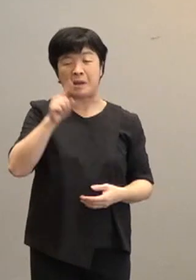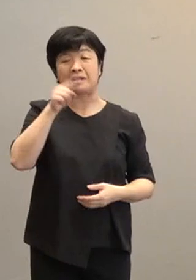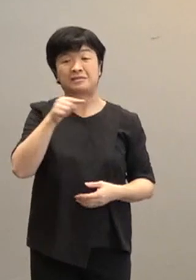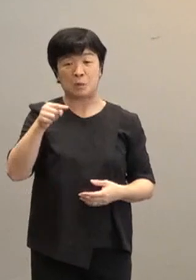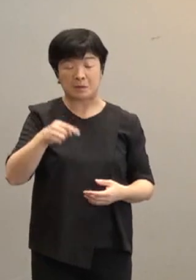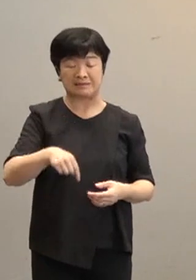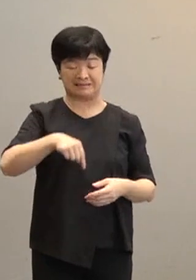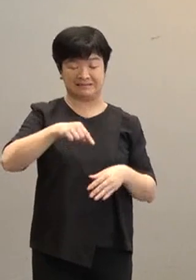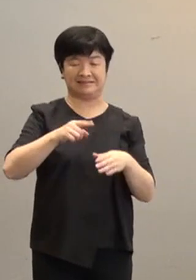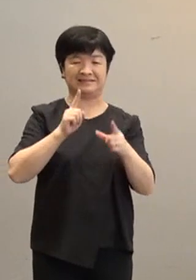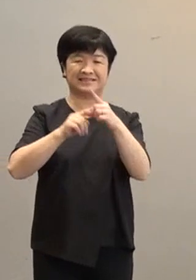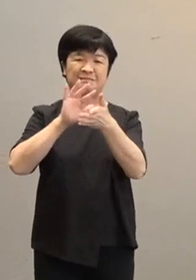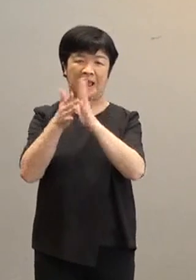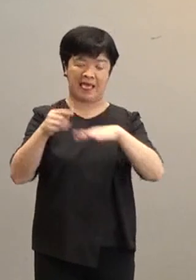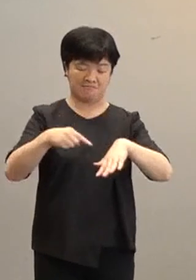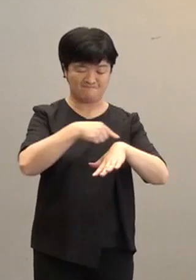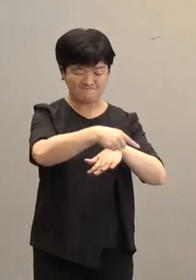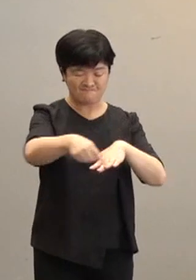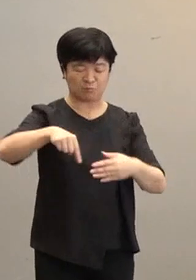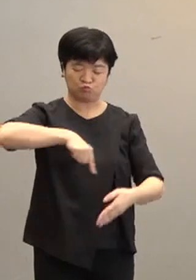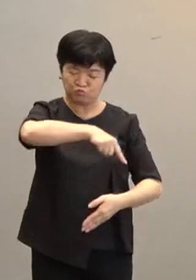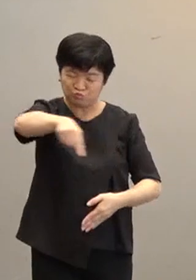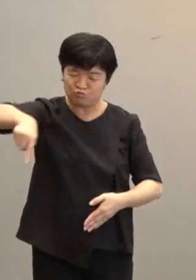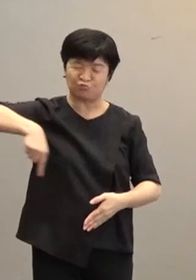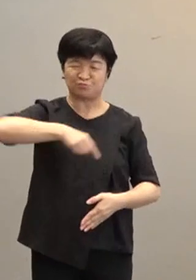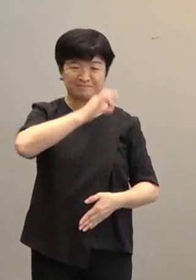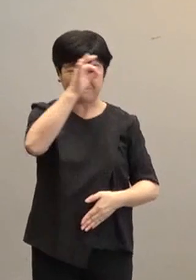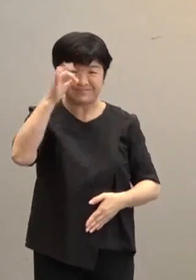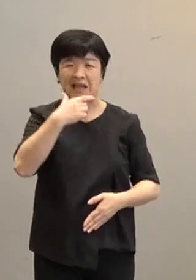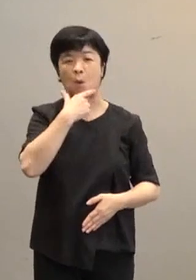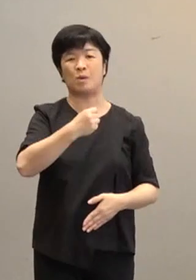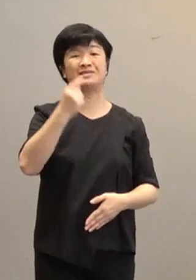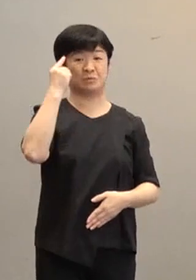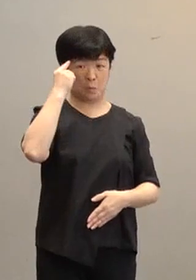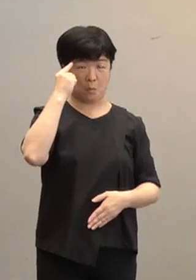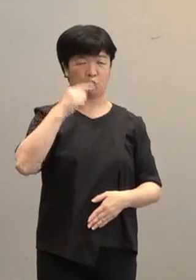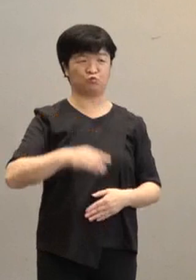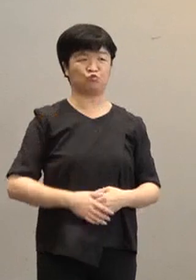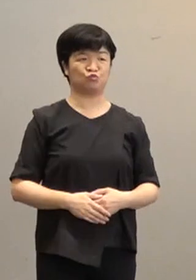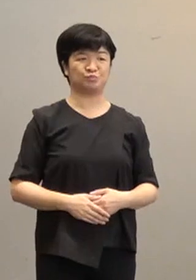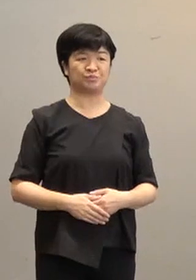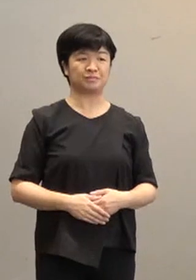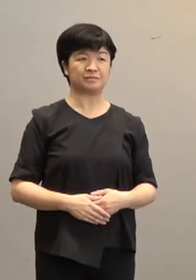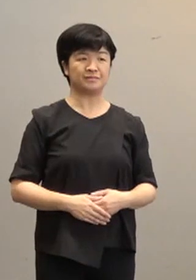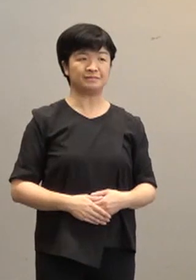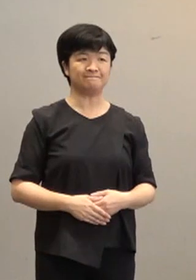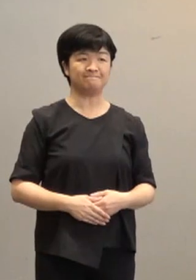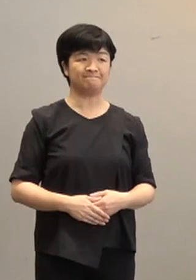ていただけるようにですね、取り組んでいきたいというふうに思います。何かあるかな？はい。